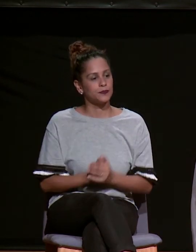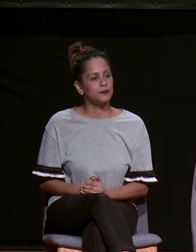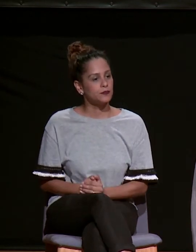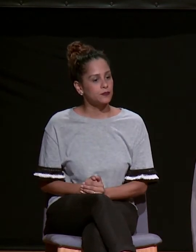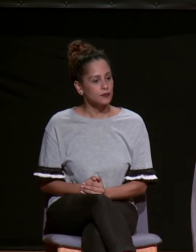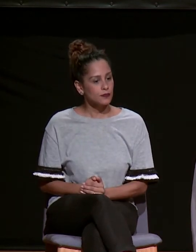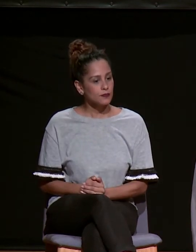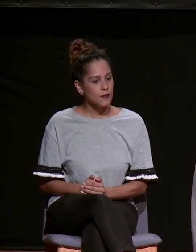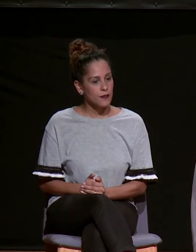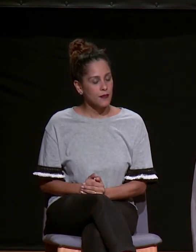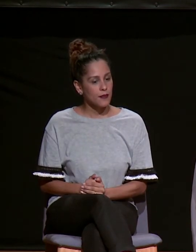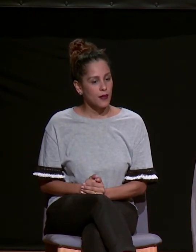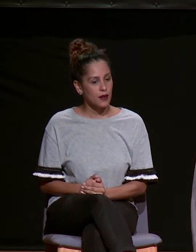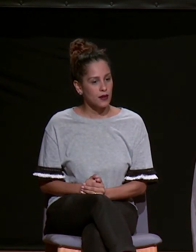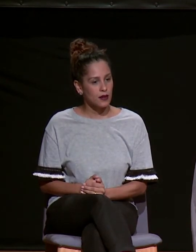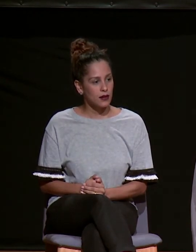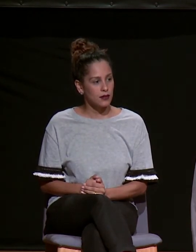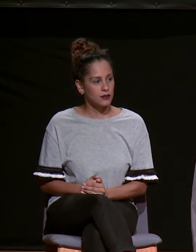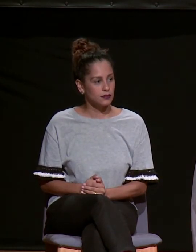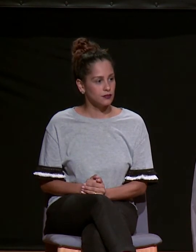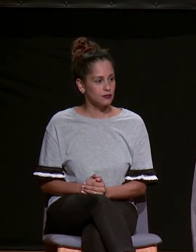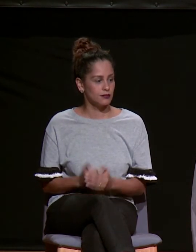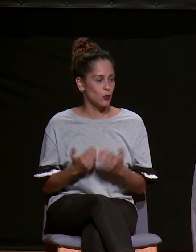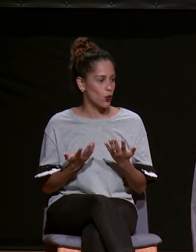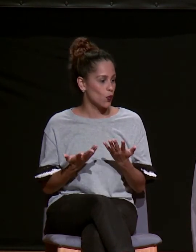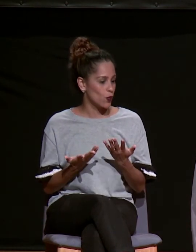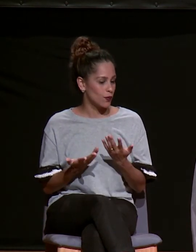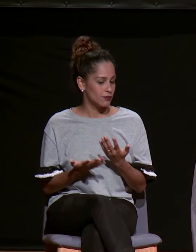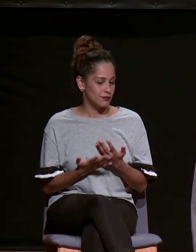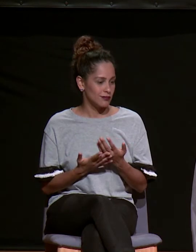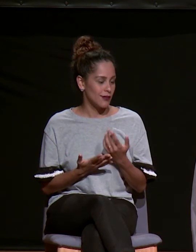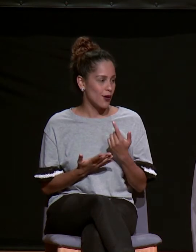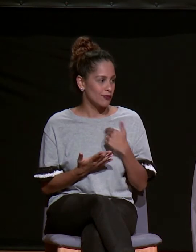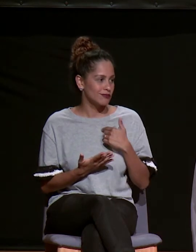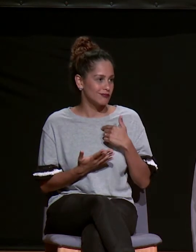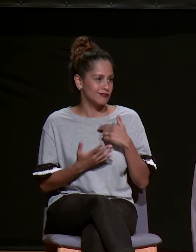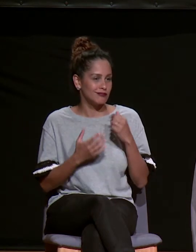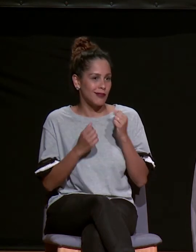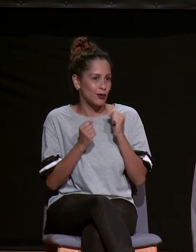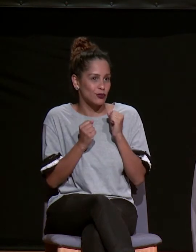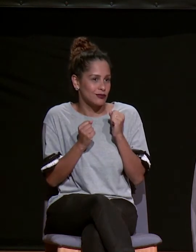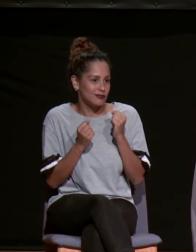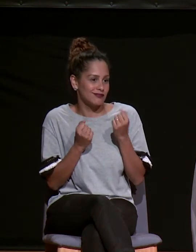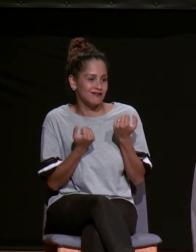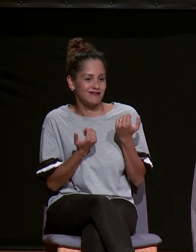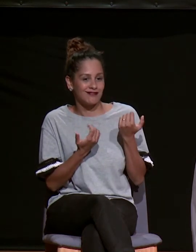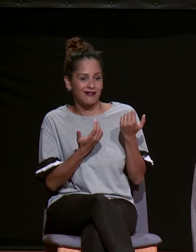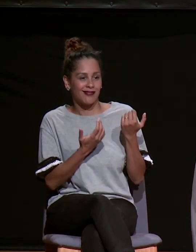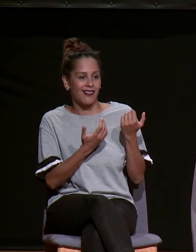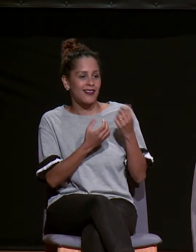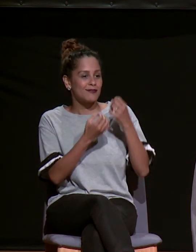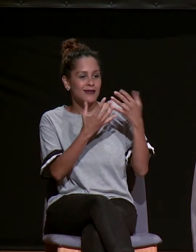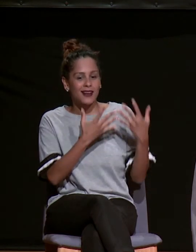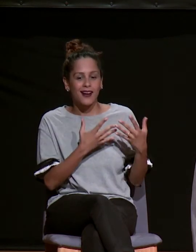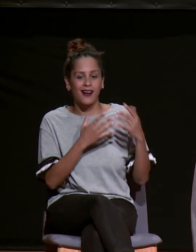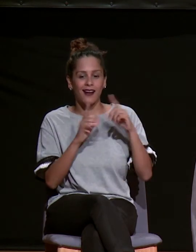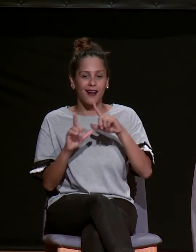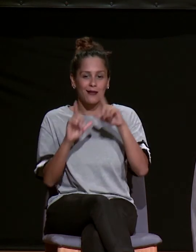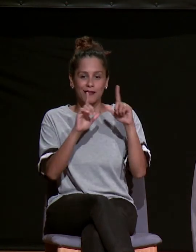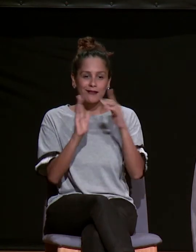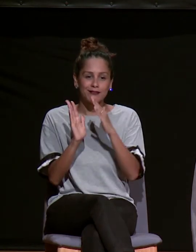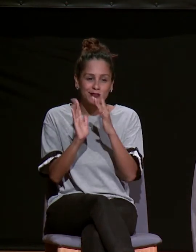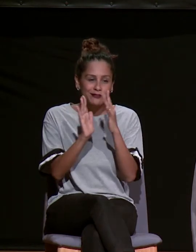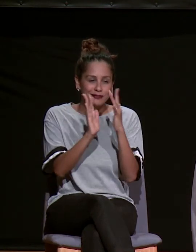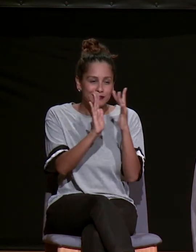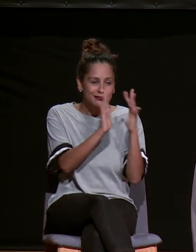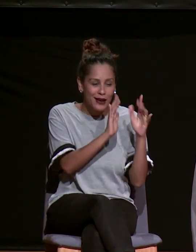Bom, antes eu adoraria falar sobre as imagens. Eu me diverti muito escolhendo essas imagens, e eu